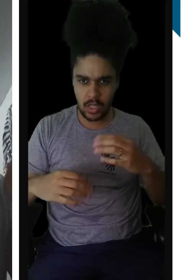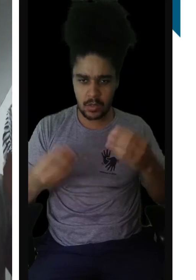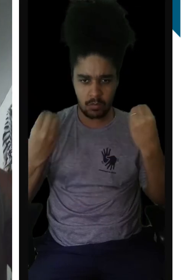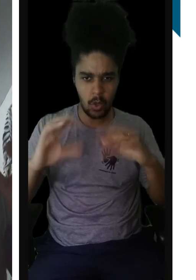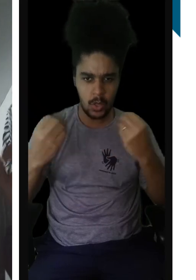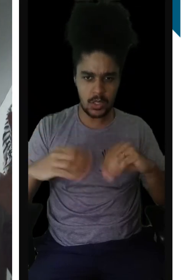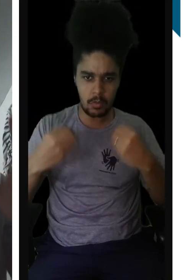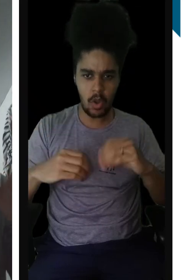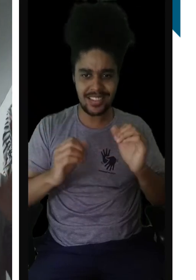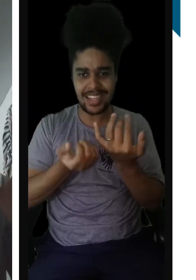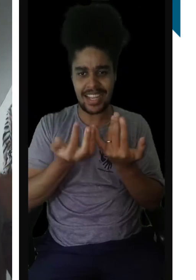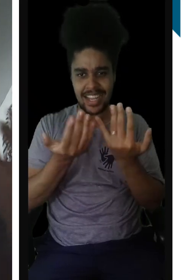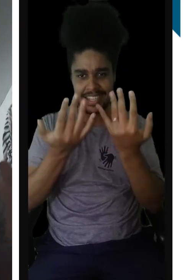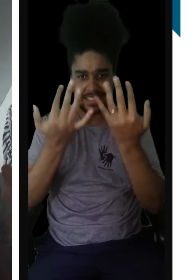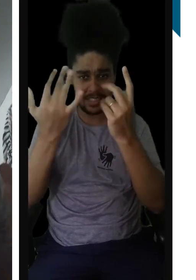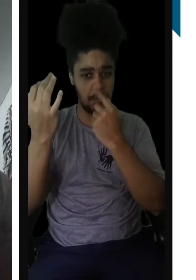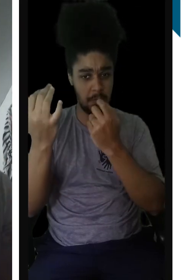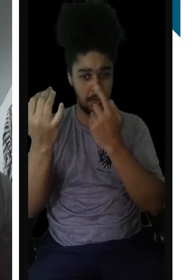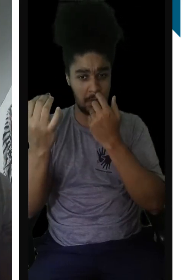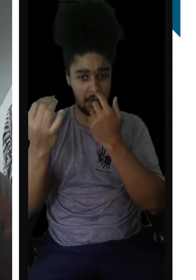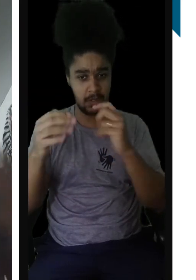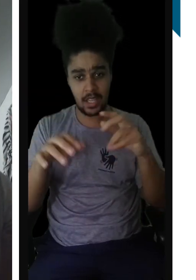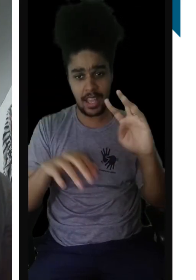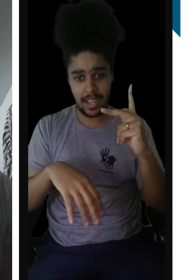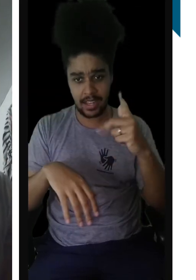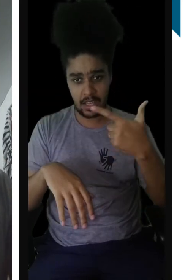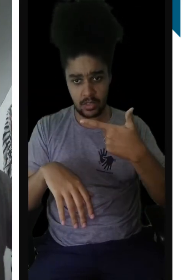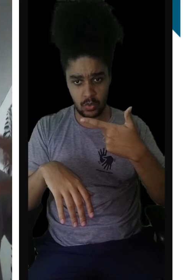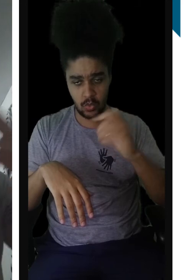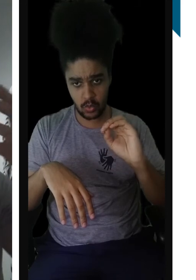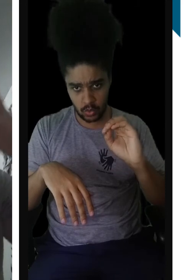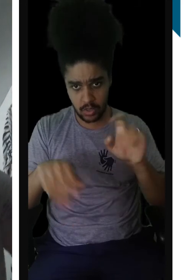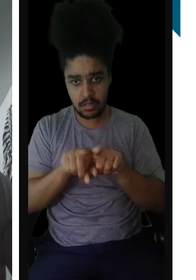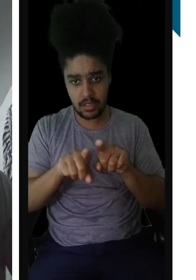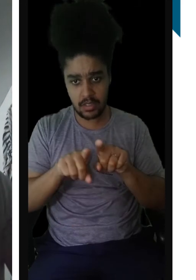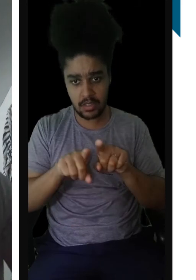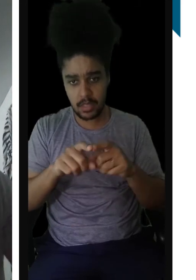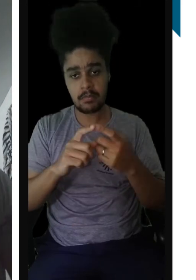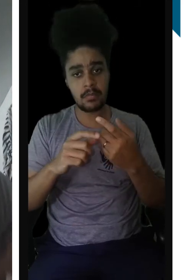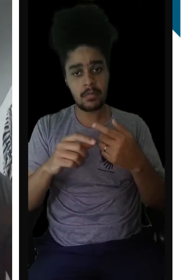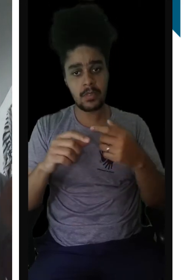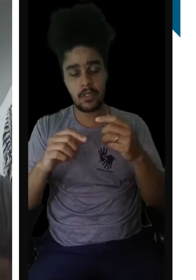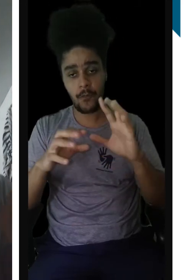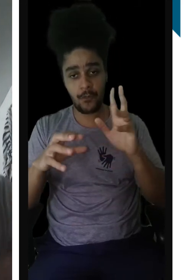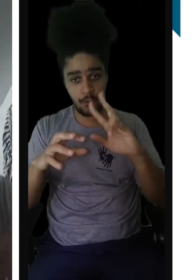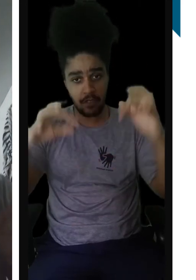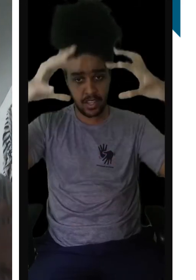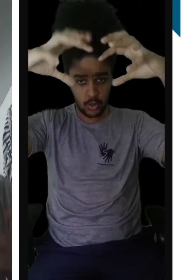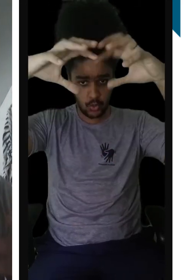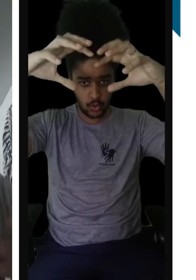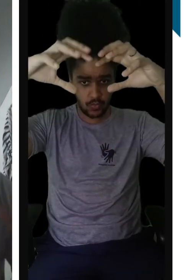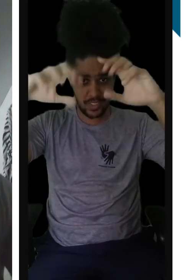que joga gases poluentes, e esse gás, assim como o H2O, vai se tornar uma nuvem e vai